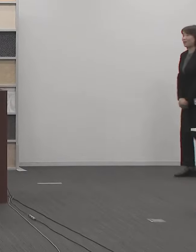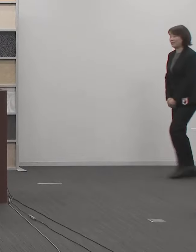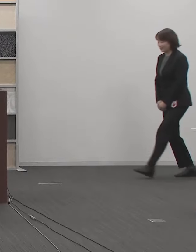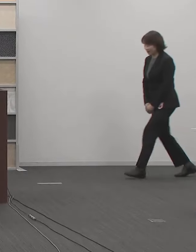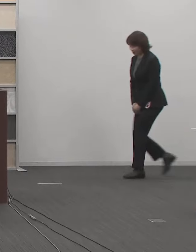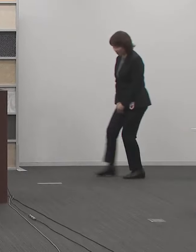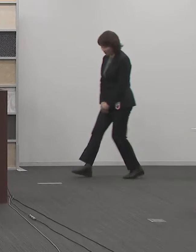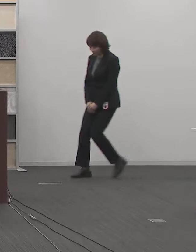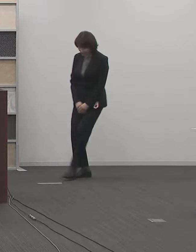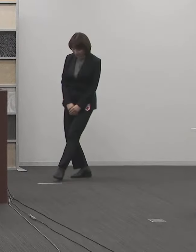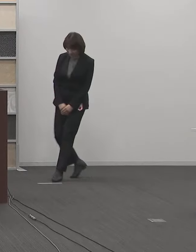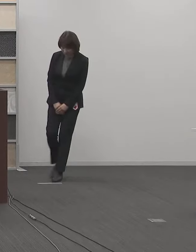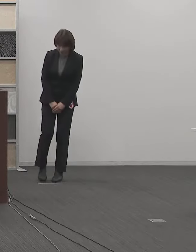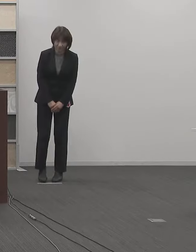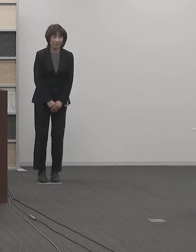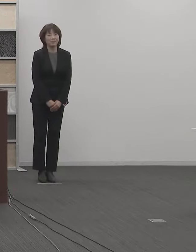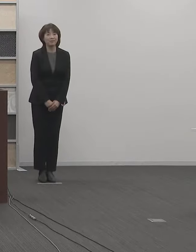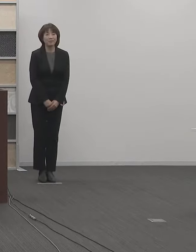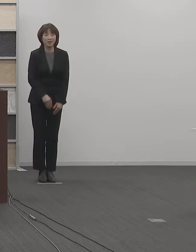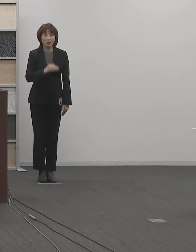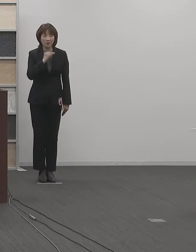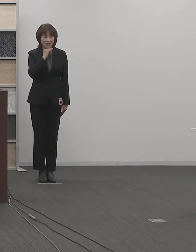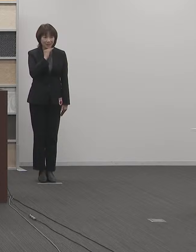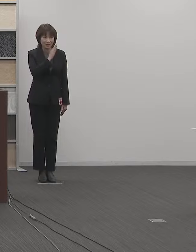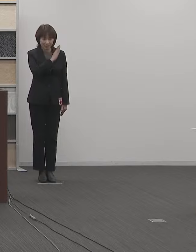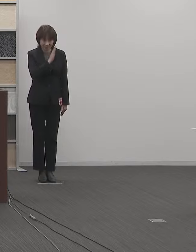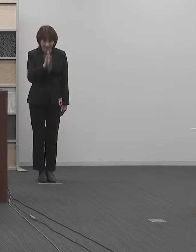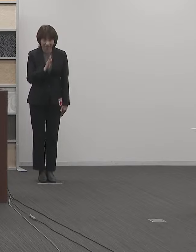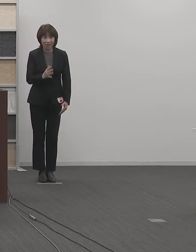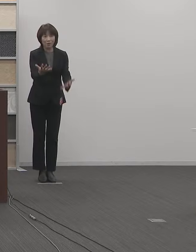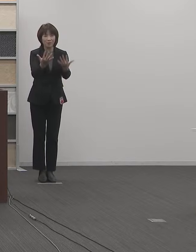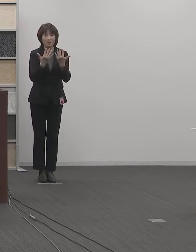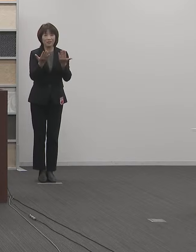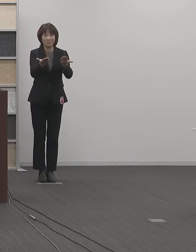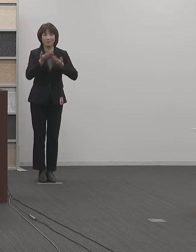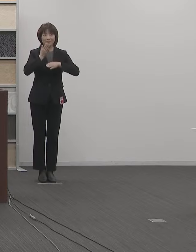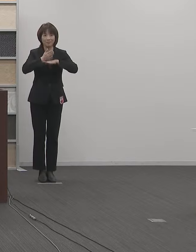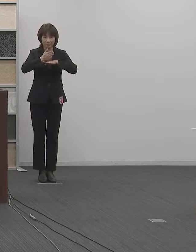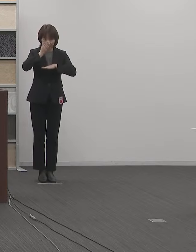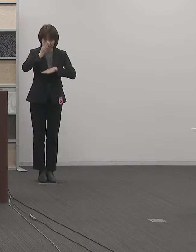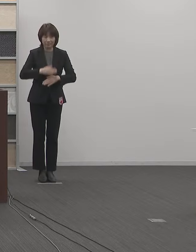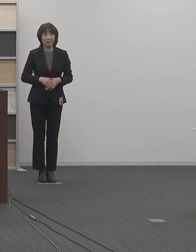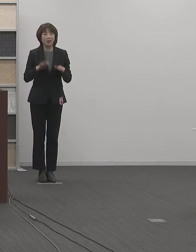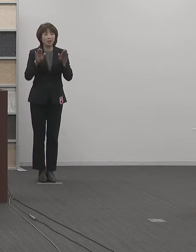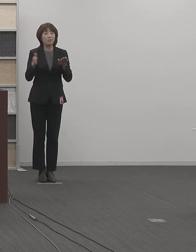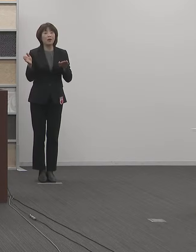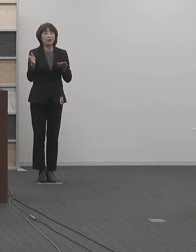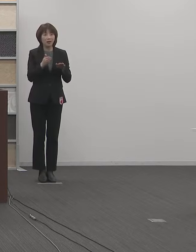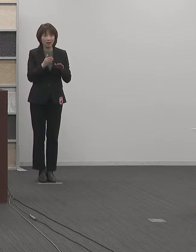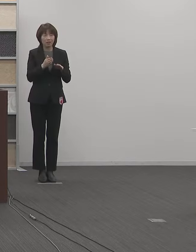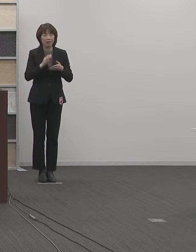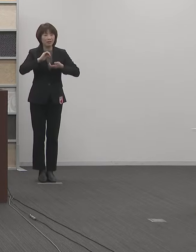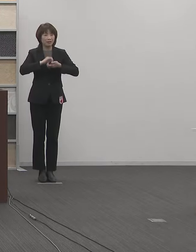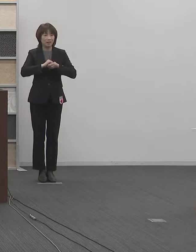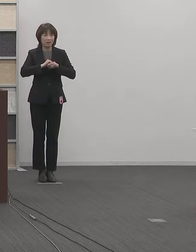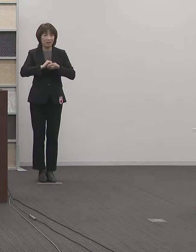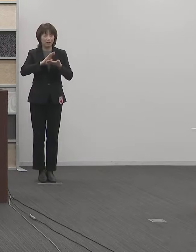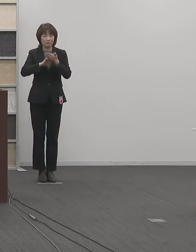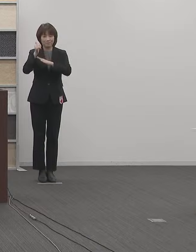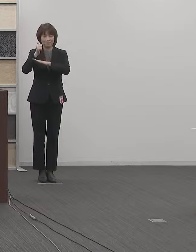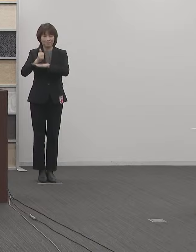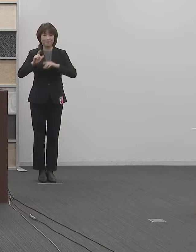しくお願いいたします。 お待たせいたしました。お集まりいただきありがとうございます。ただいまから定例の知事記者会